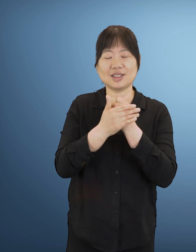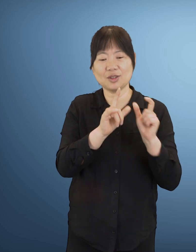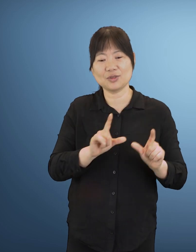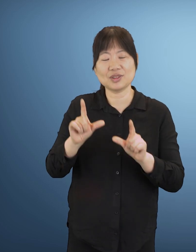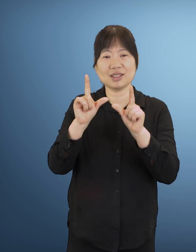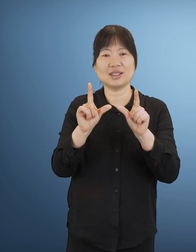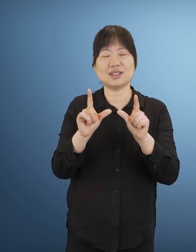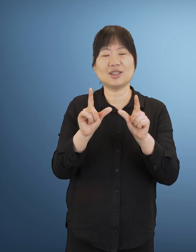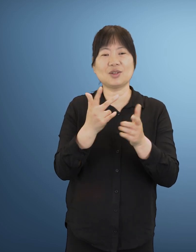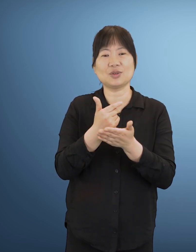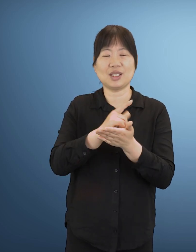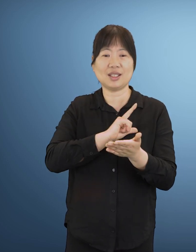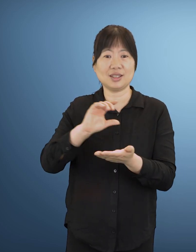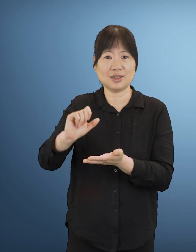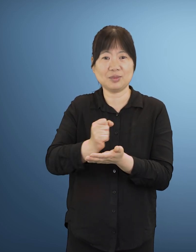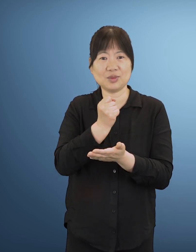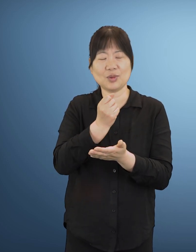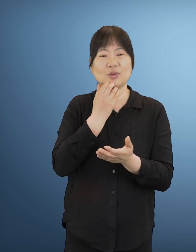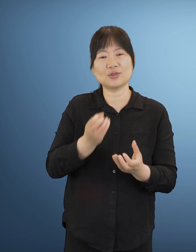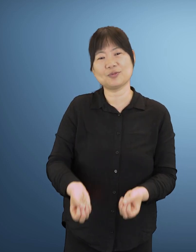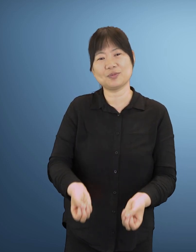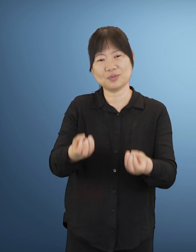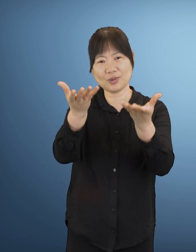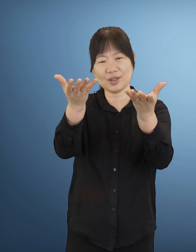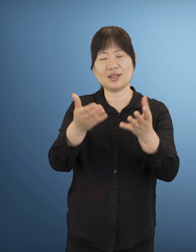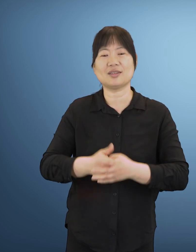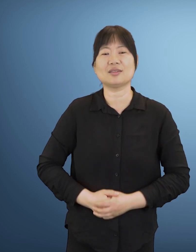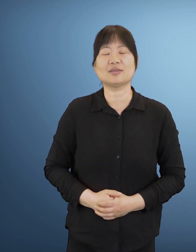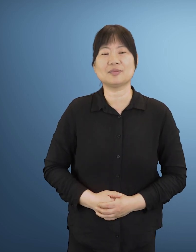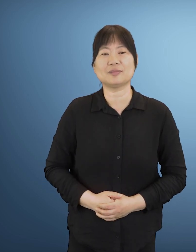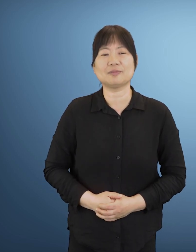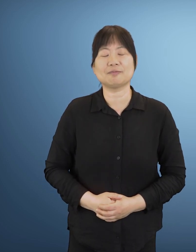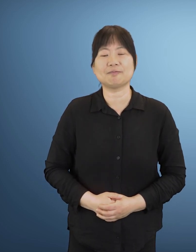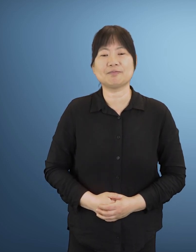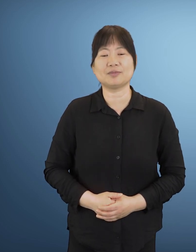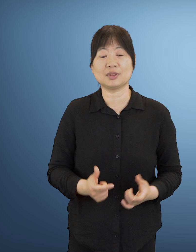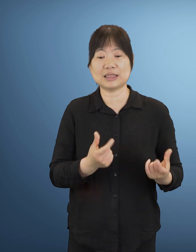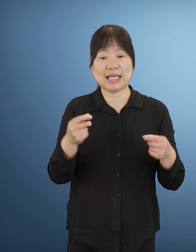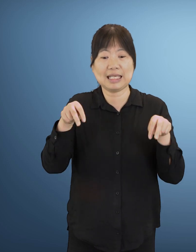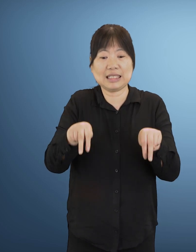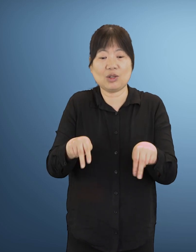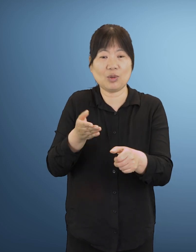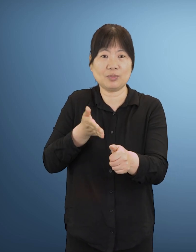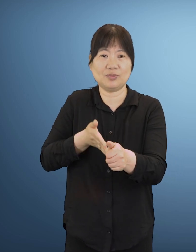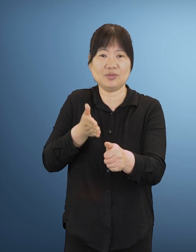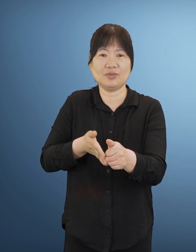수 있기를 주님의 이름으로 축원하고 축복합니다. 다 일어나십시다.